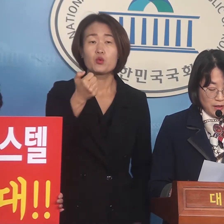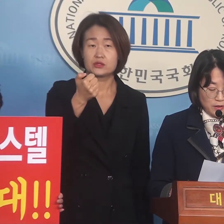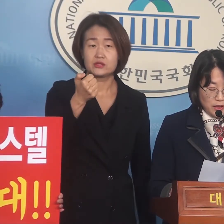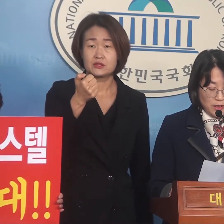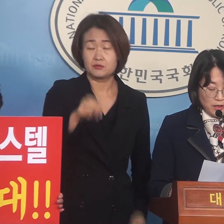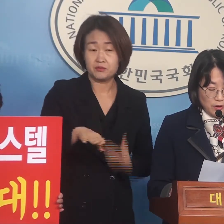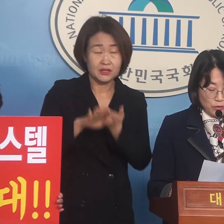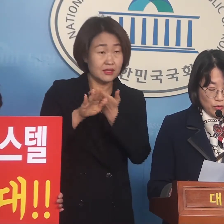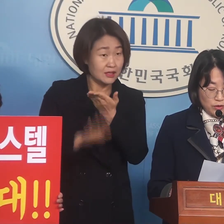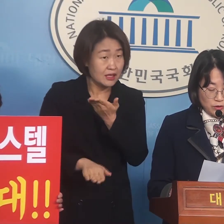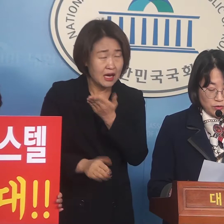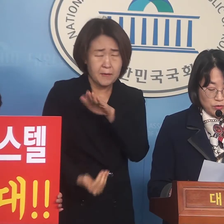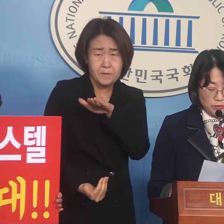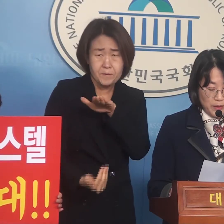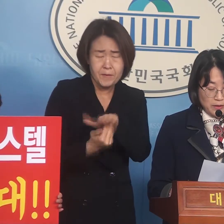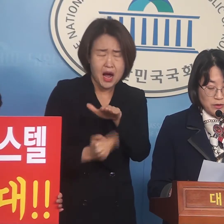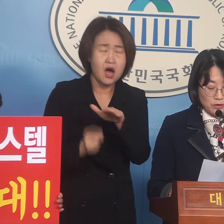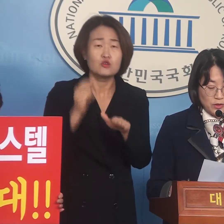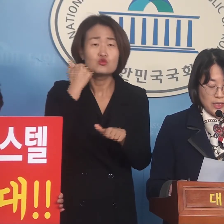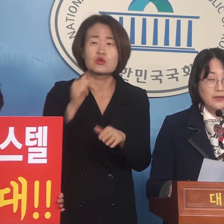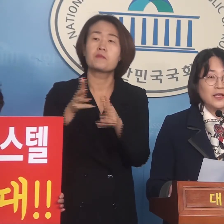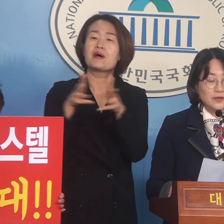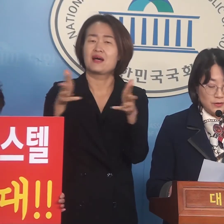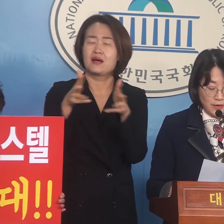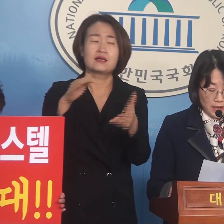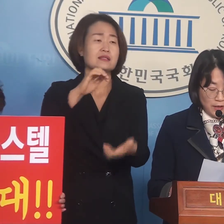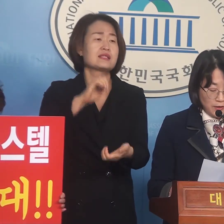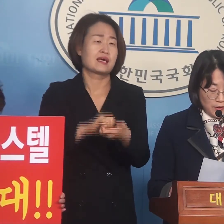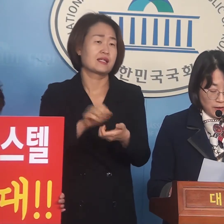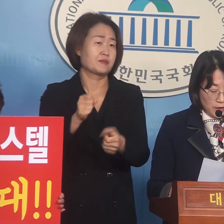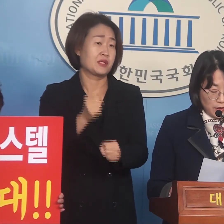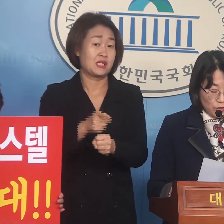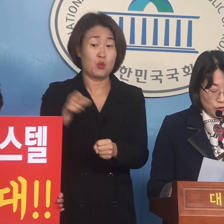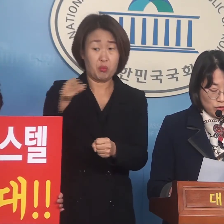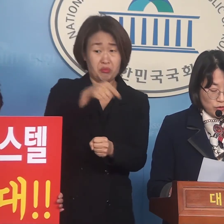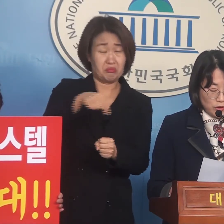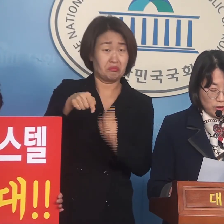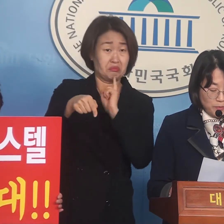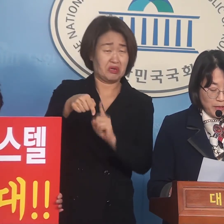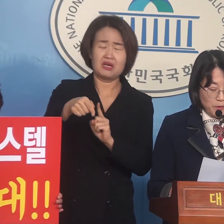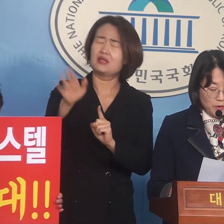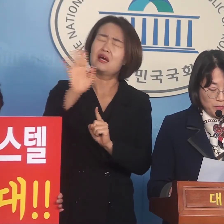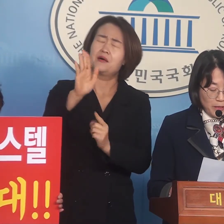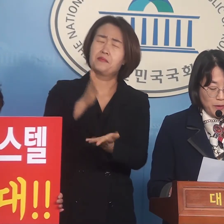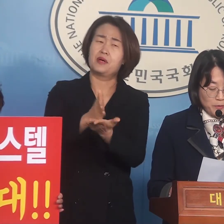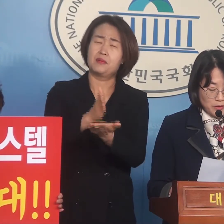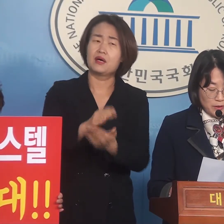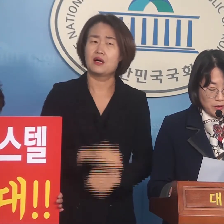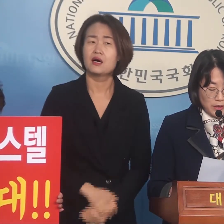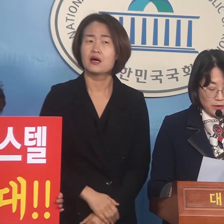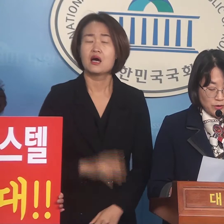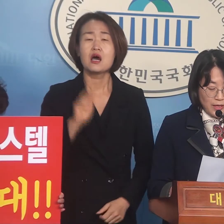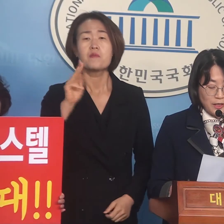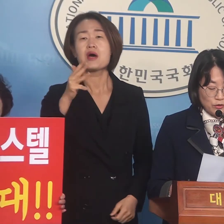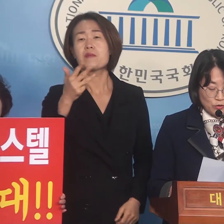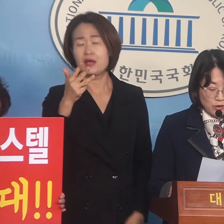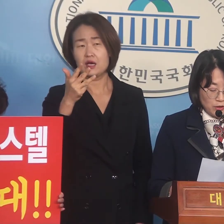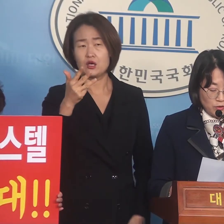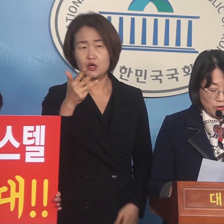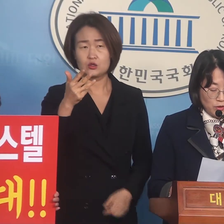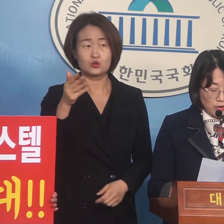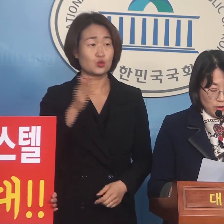이하 최고층수 8층으로 제한되어 있는데 용적률을 800% 이하로